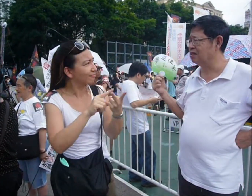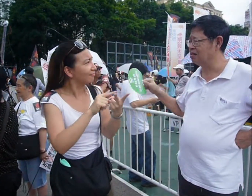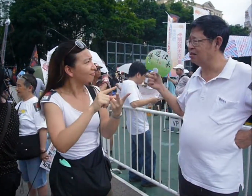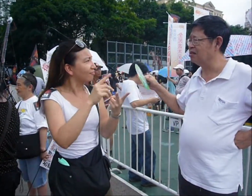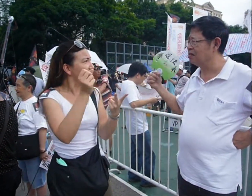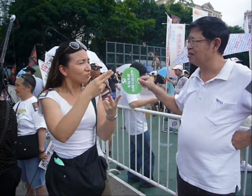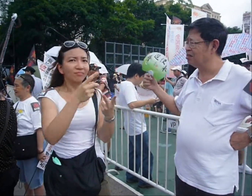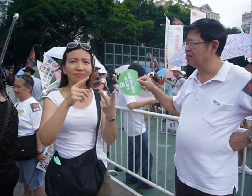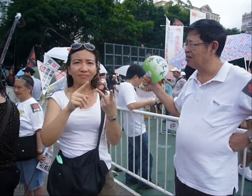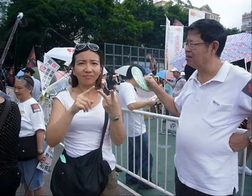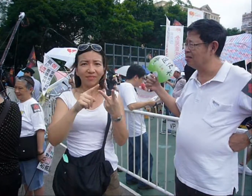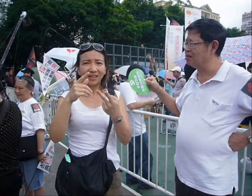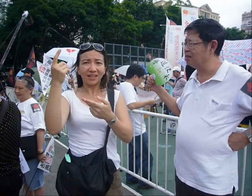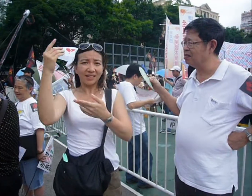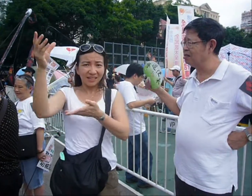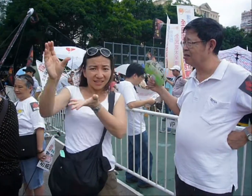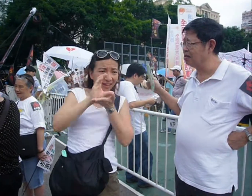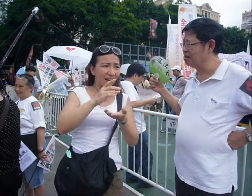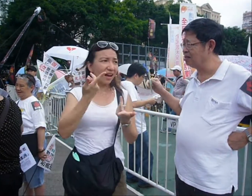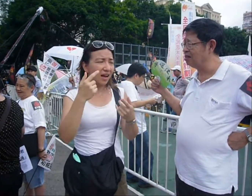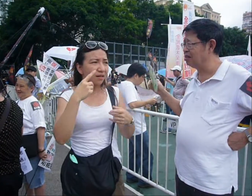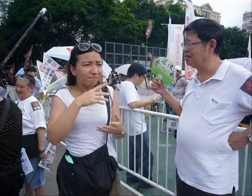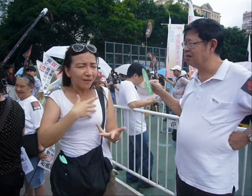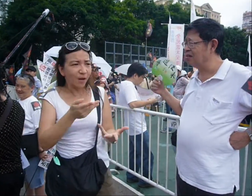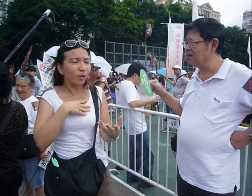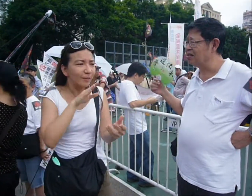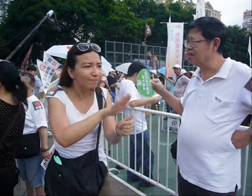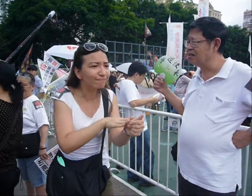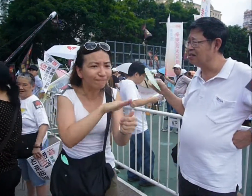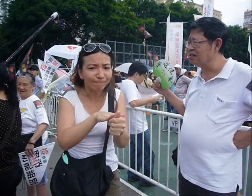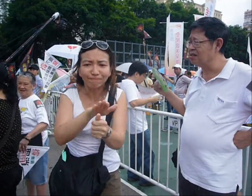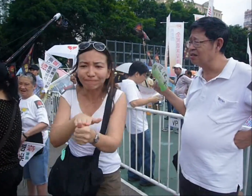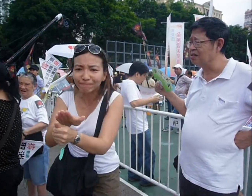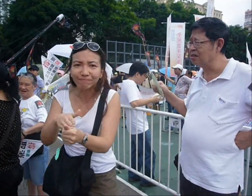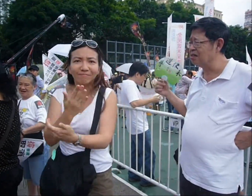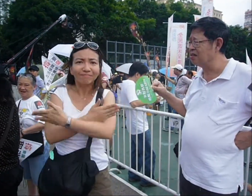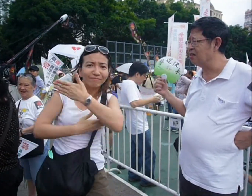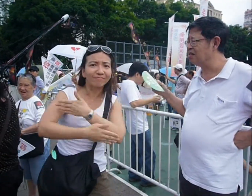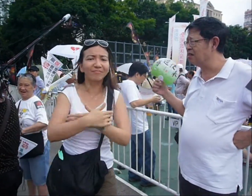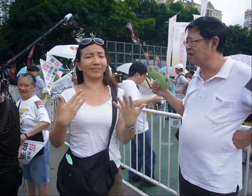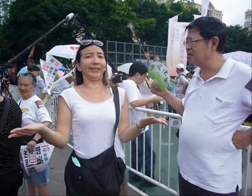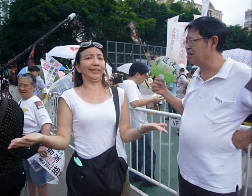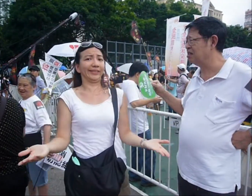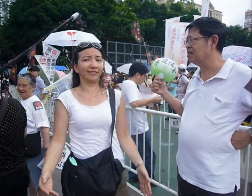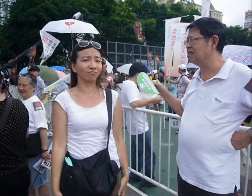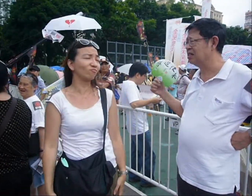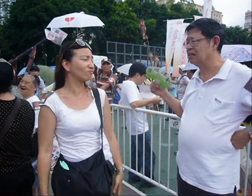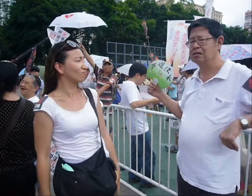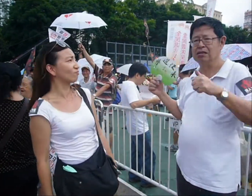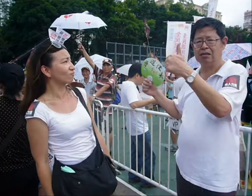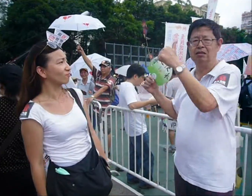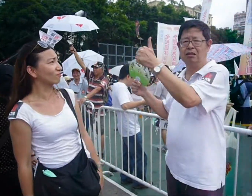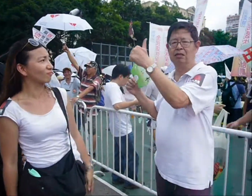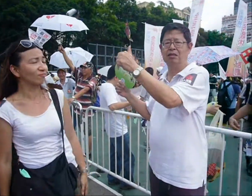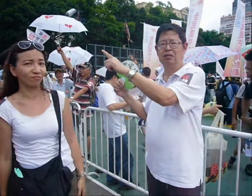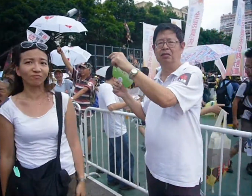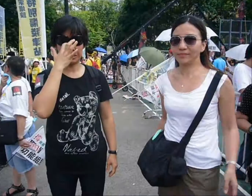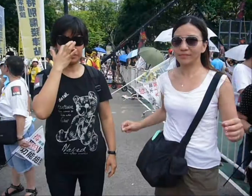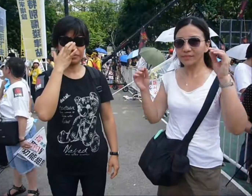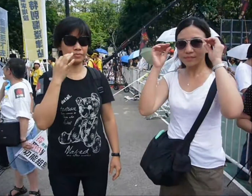個手勢，我哋全部都會睇到嘅。好啦，嚟啦，走啦，係啦，舉高啲，你所有人見到， 舉高啲，一齊見到嘅。嚟參加七